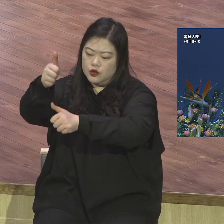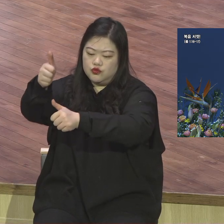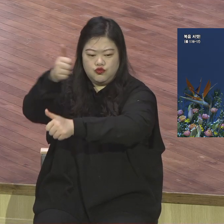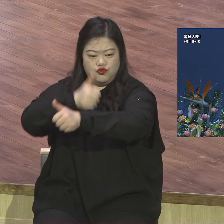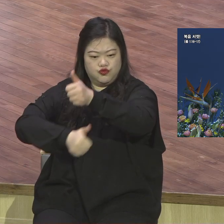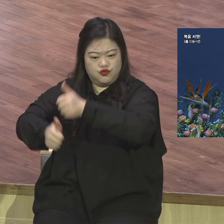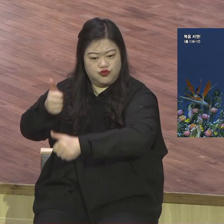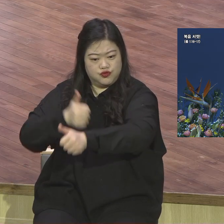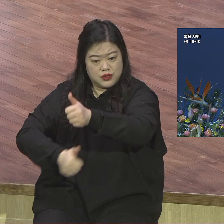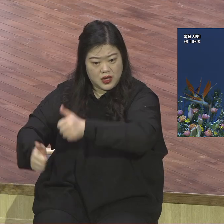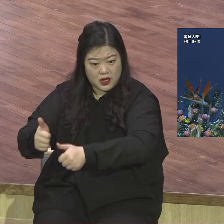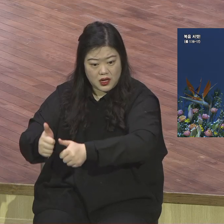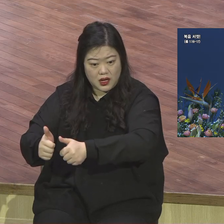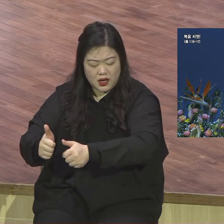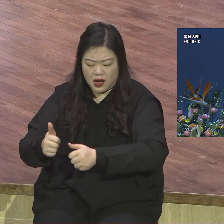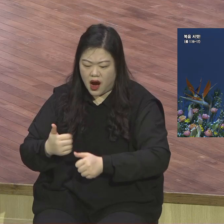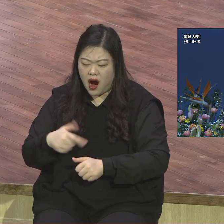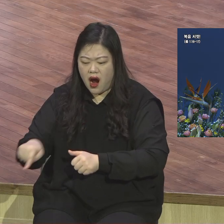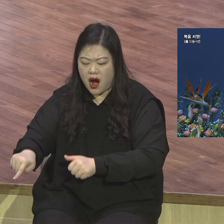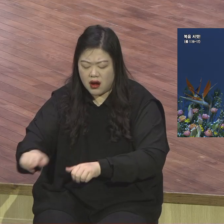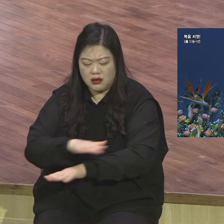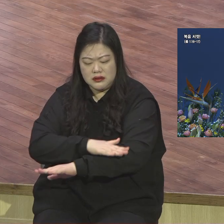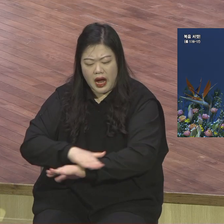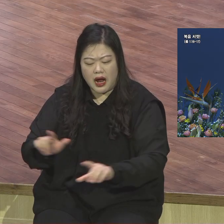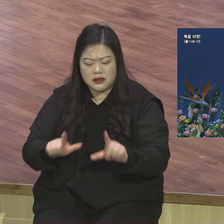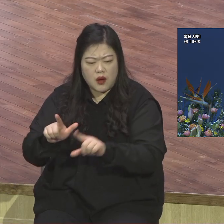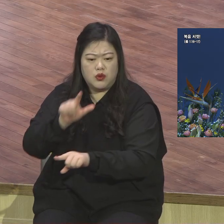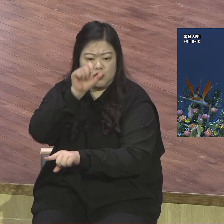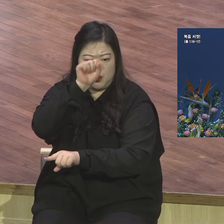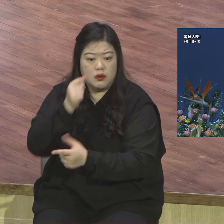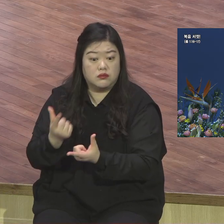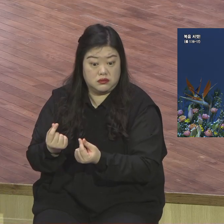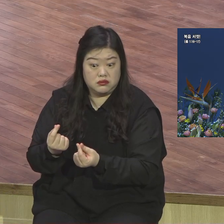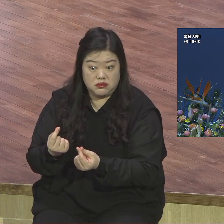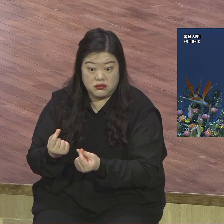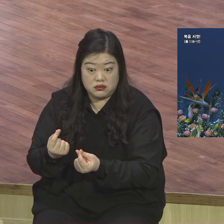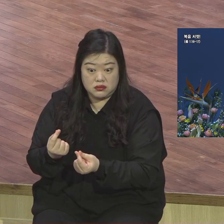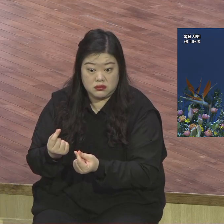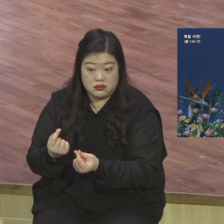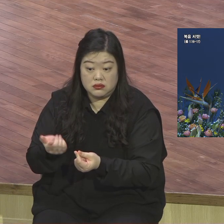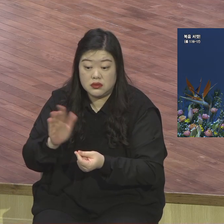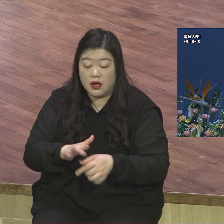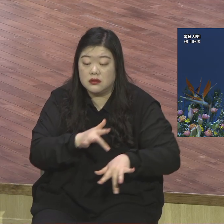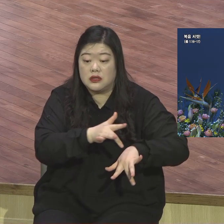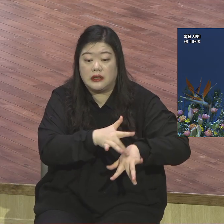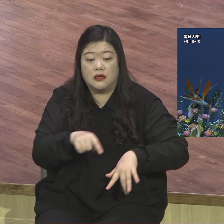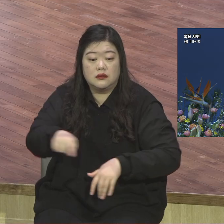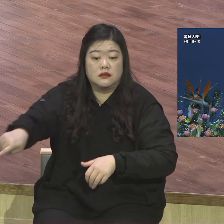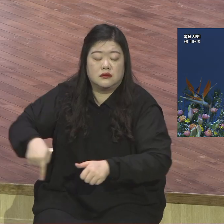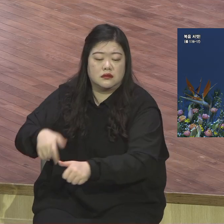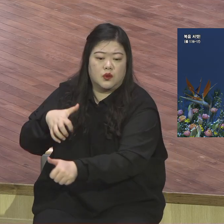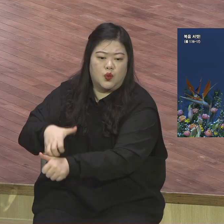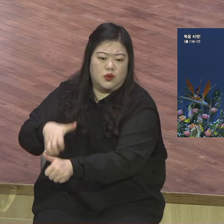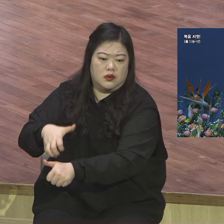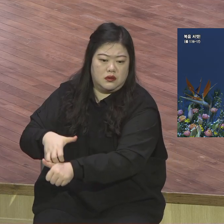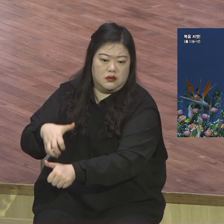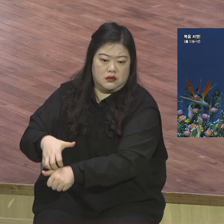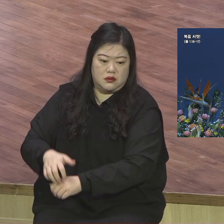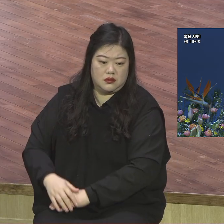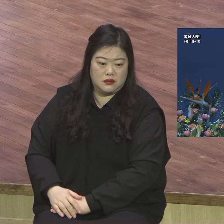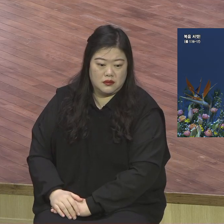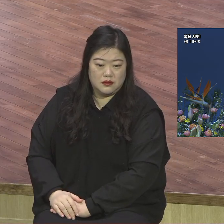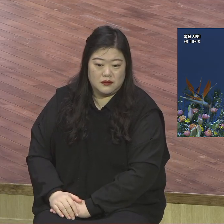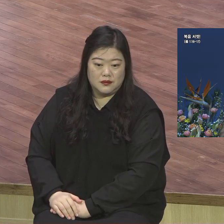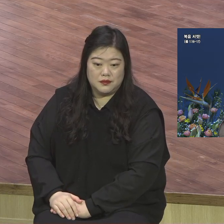이 공격이 굉장합니다. 우리 후대들, 여러분 자녀들 영적 상태를